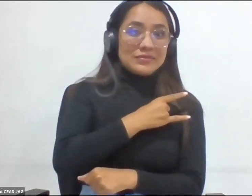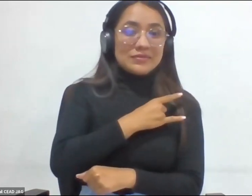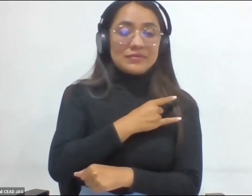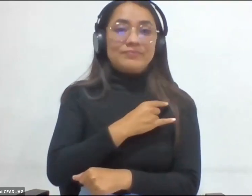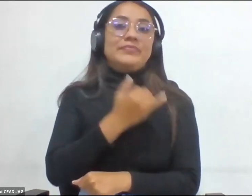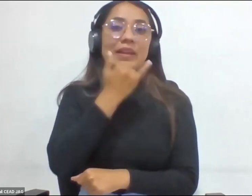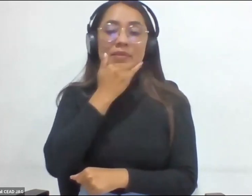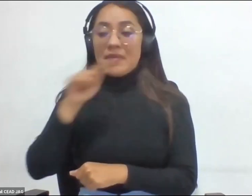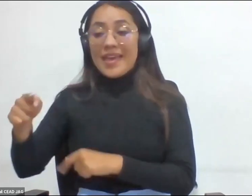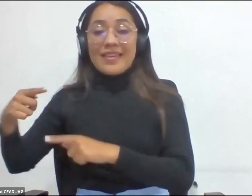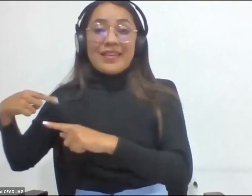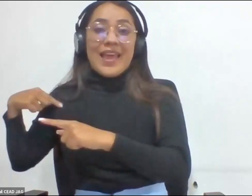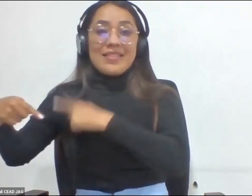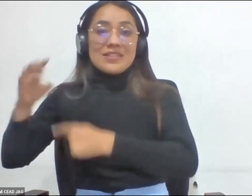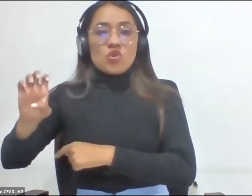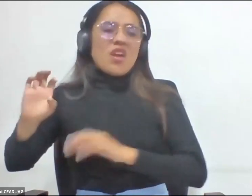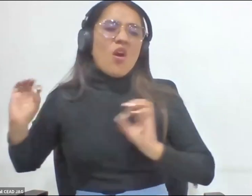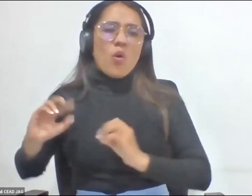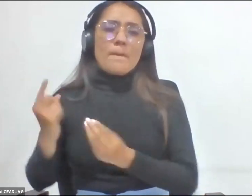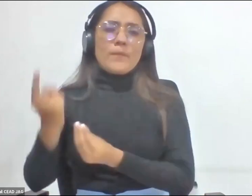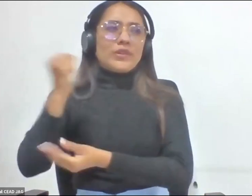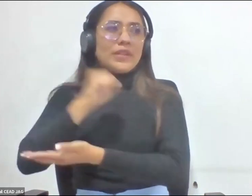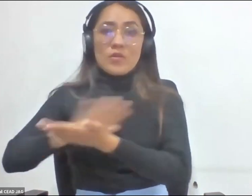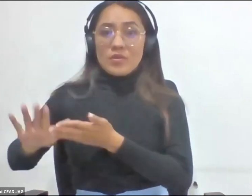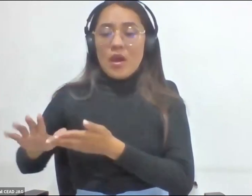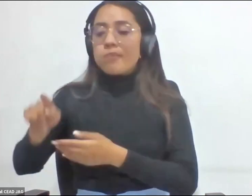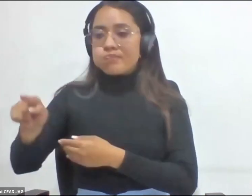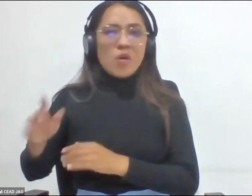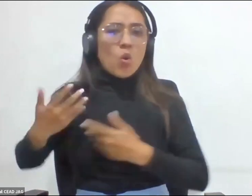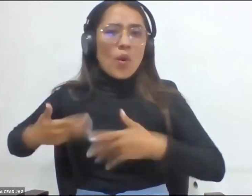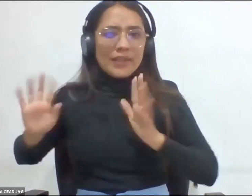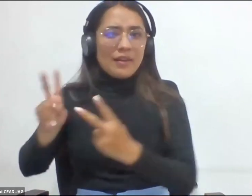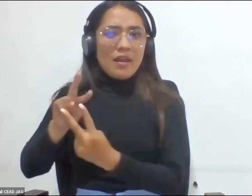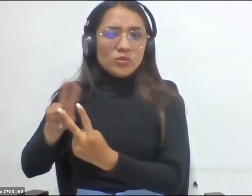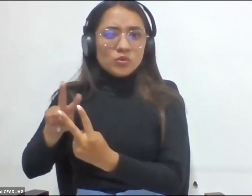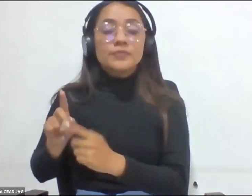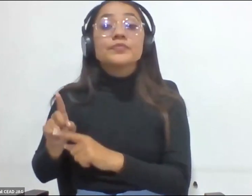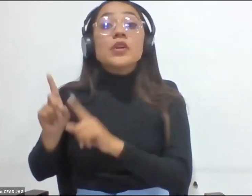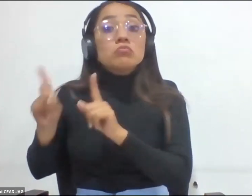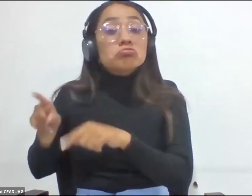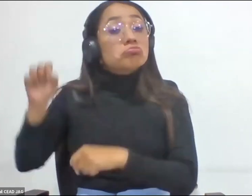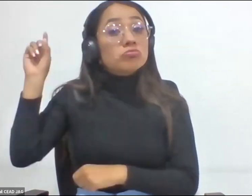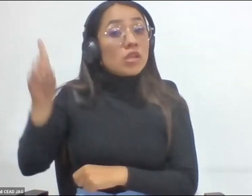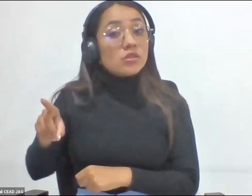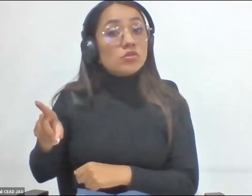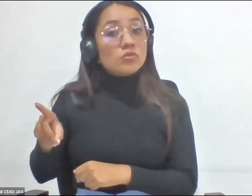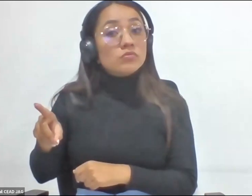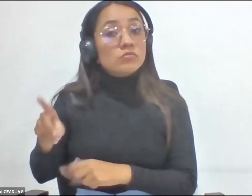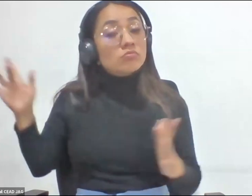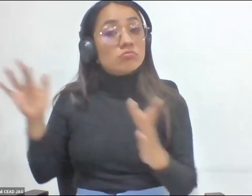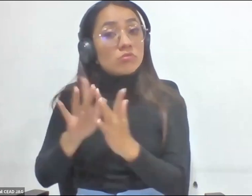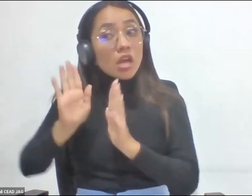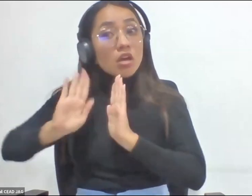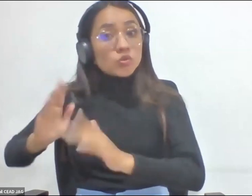eh que sea aprobado o de la política de gratuidad puede directamente tomar la decisión de acuerdo a su interés